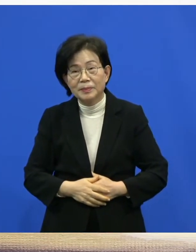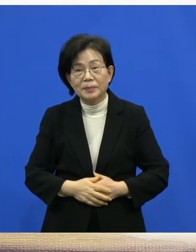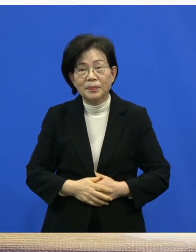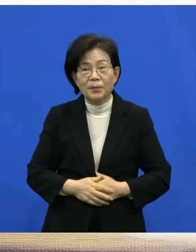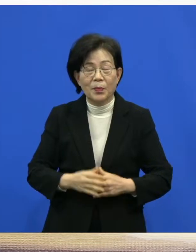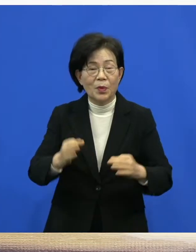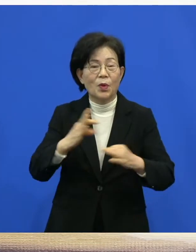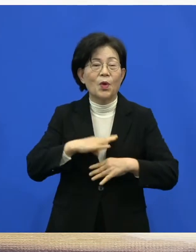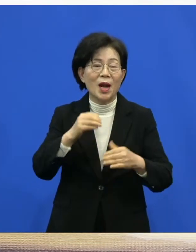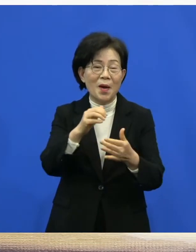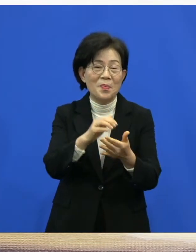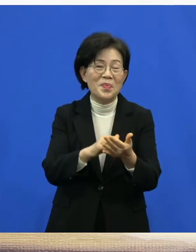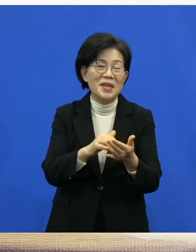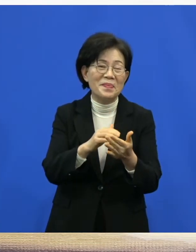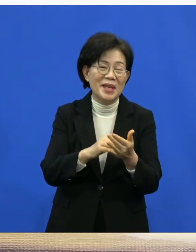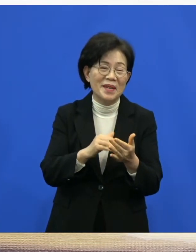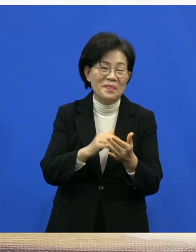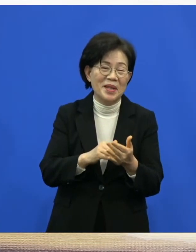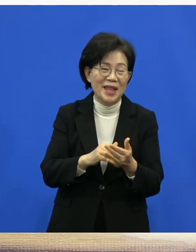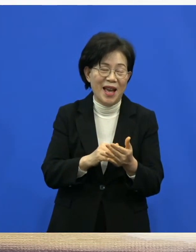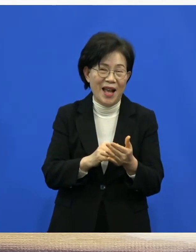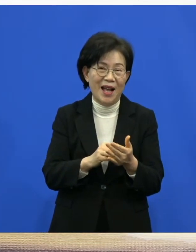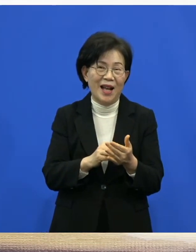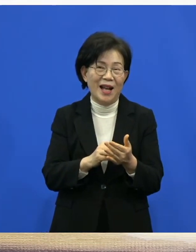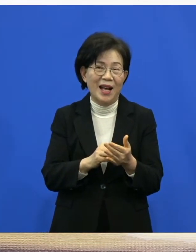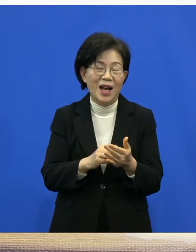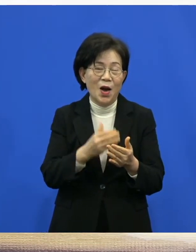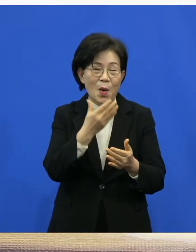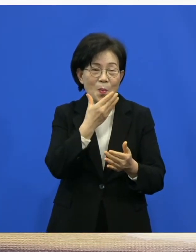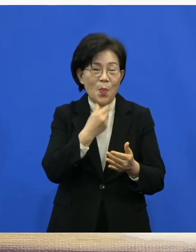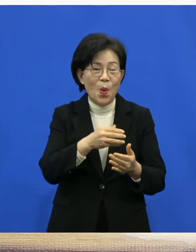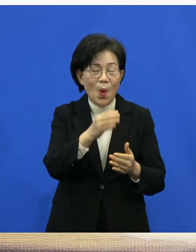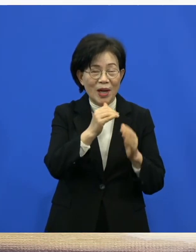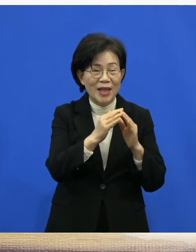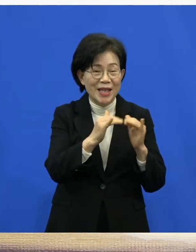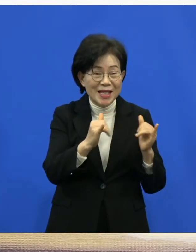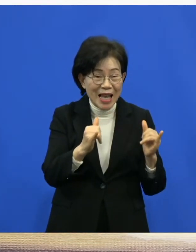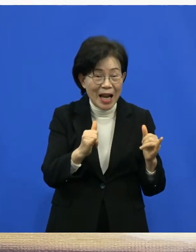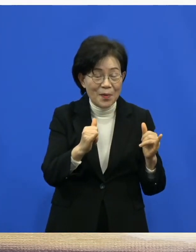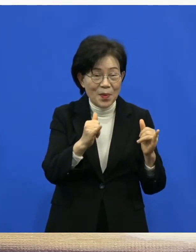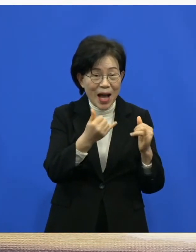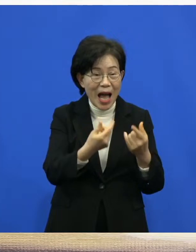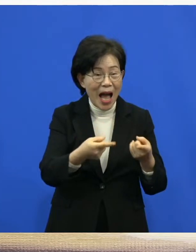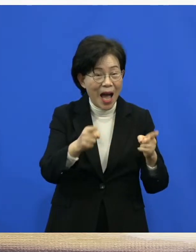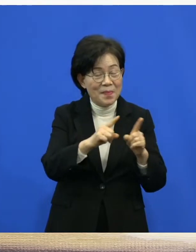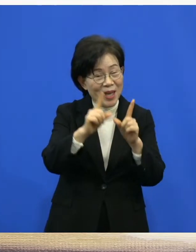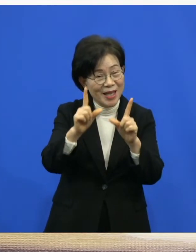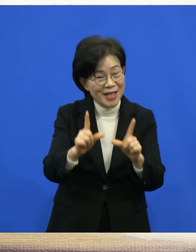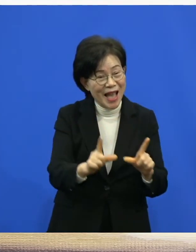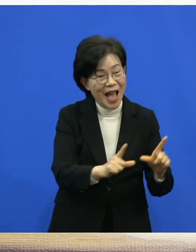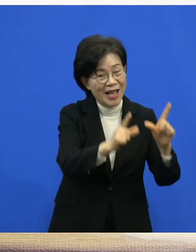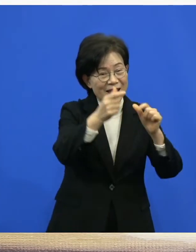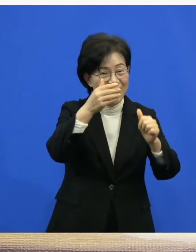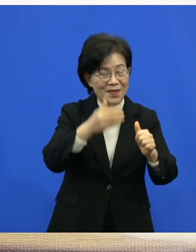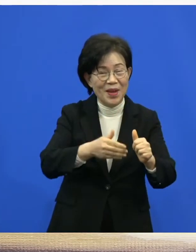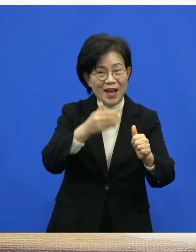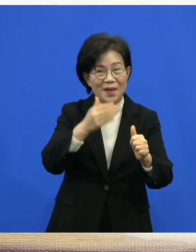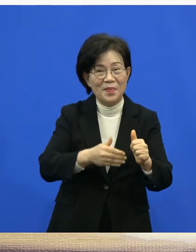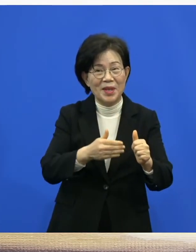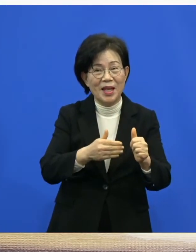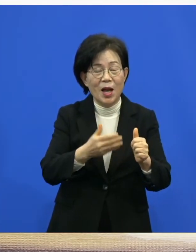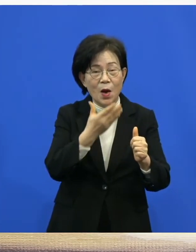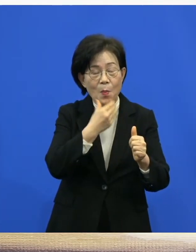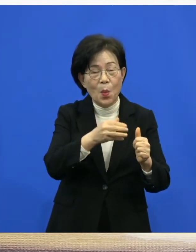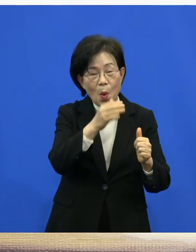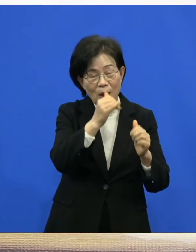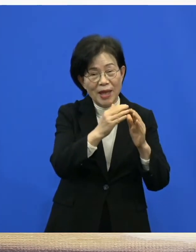이 놀라운 비밀이에요, 여러분. 야, 복 있는 사람 곁에 붙으세요. 그렇잖아요. 그런 말 많이 하잖아요. 복